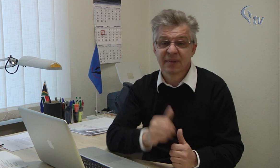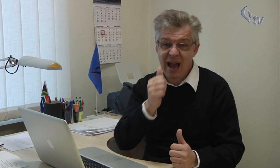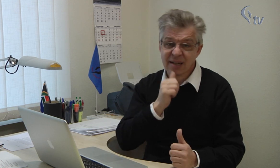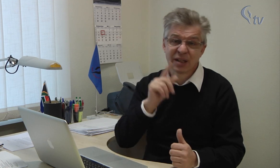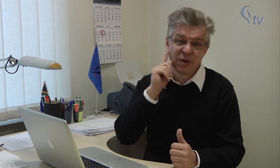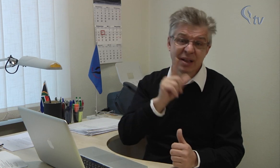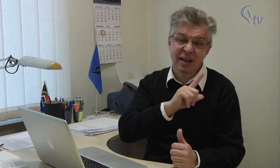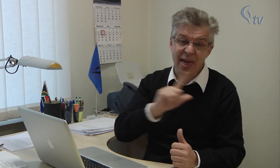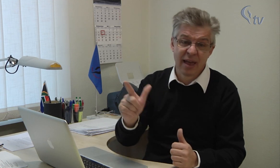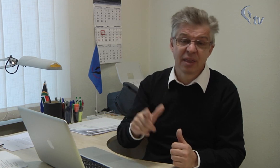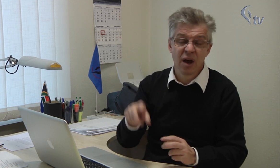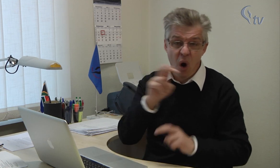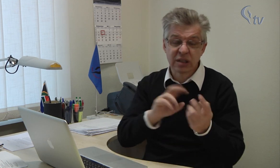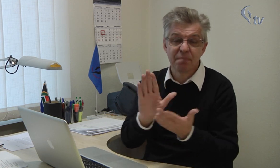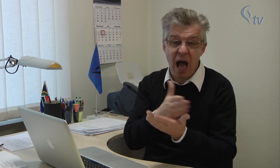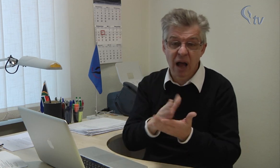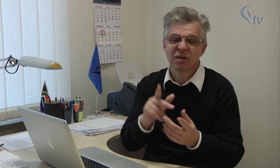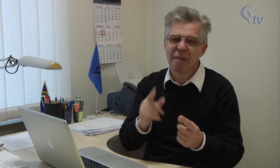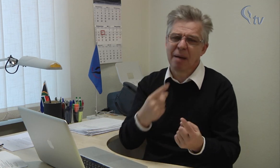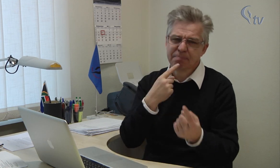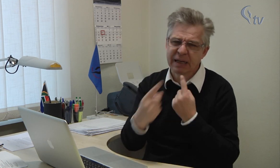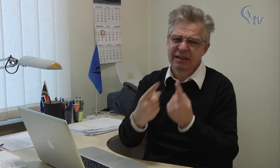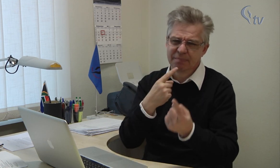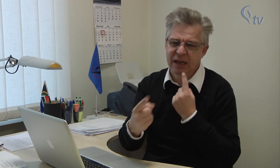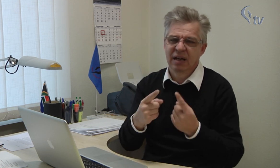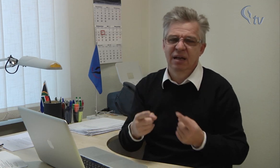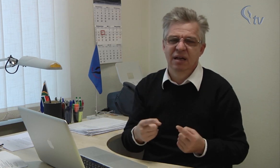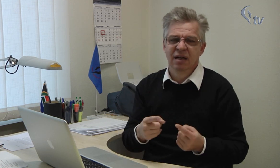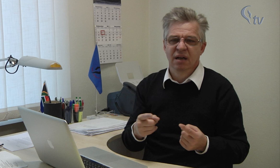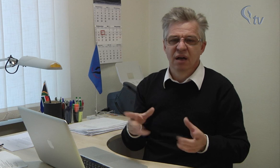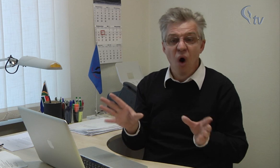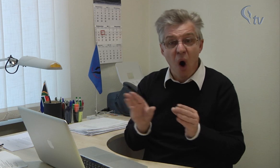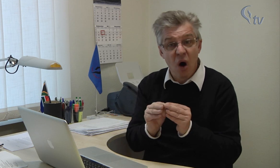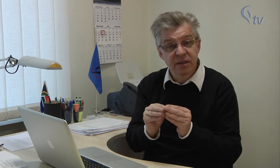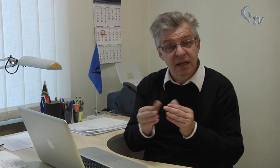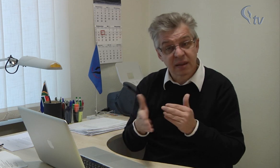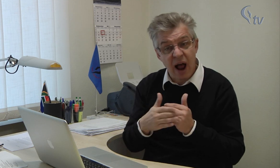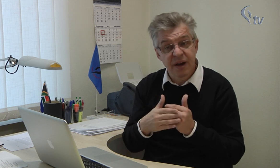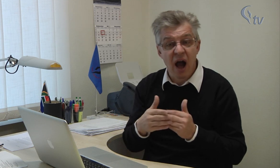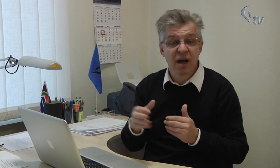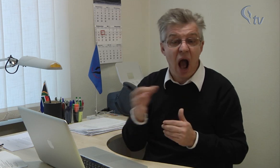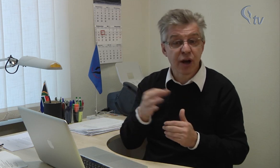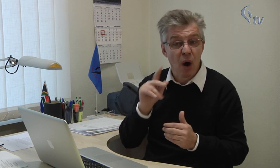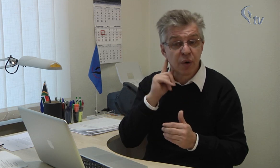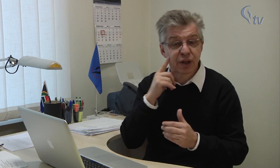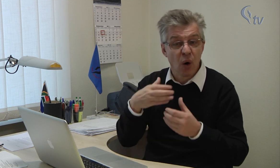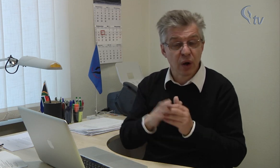Eesti Kurtide Liit otsib lahendusi ja peab pikki läbirääkimisi koos Tallinna ja Harjuma kurtide ühinguga ja Tallinna